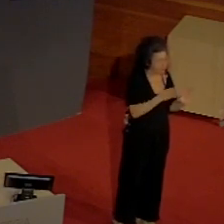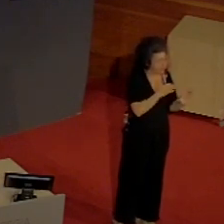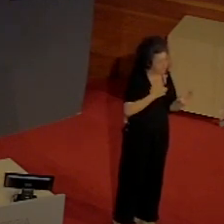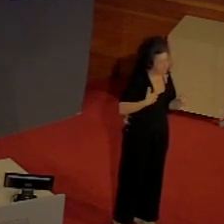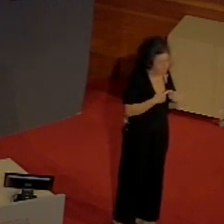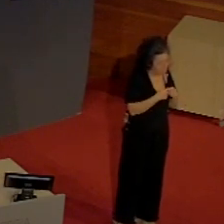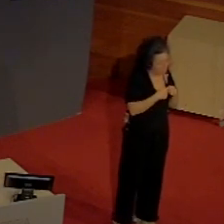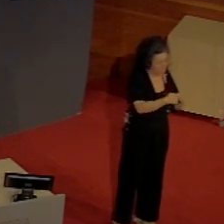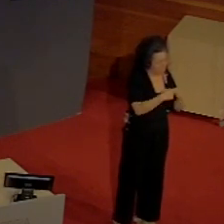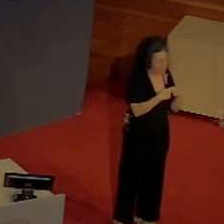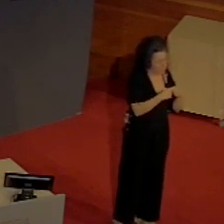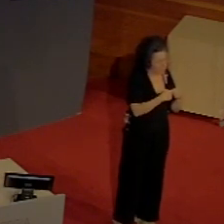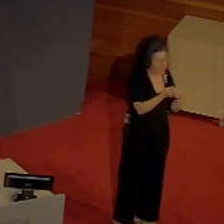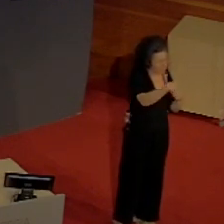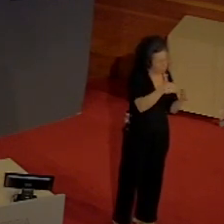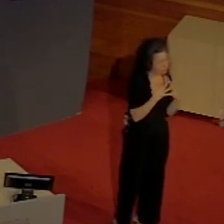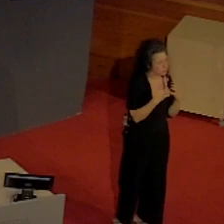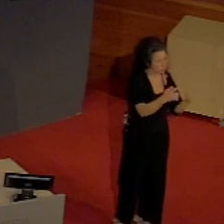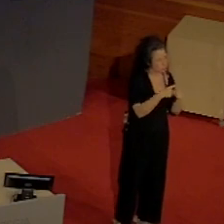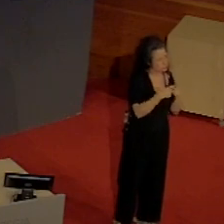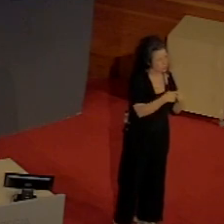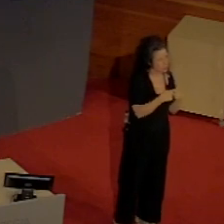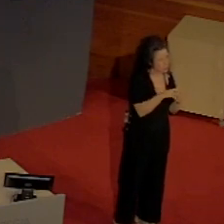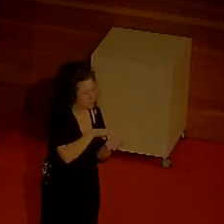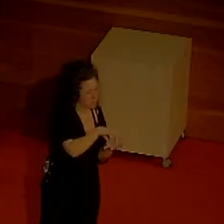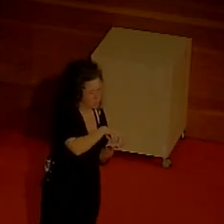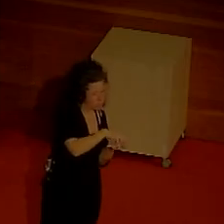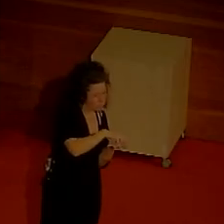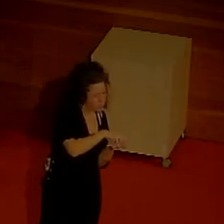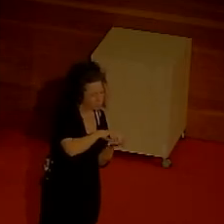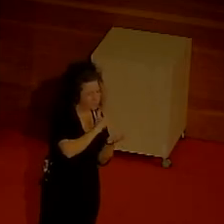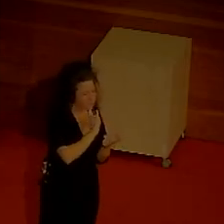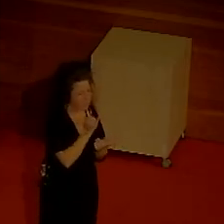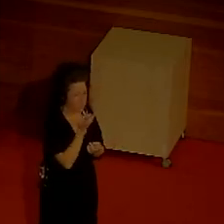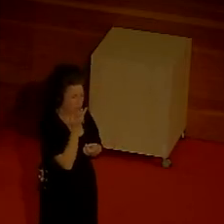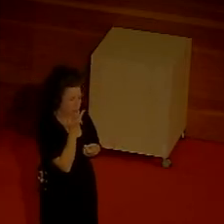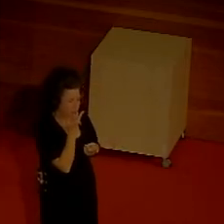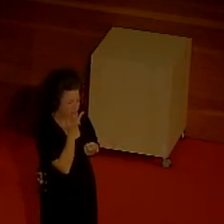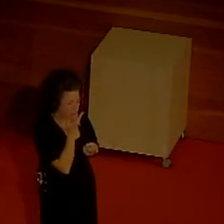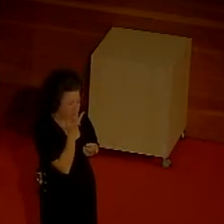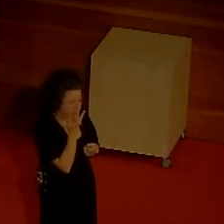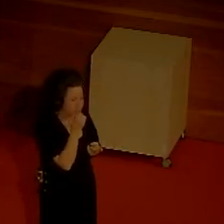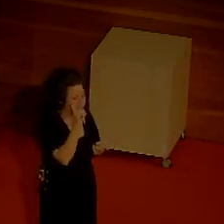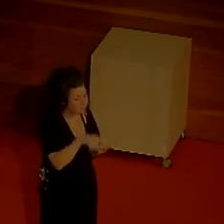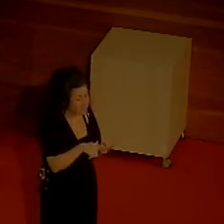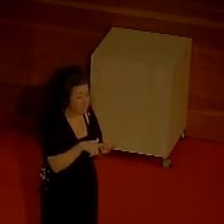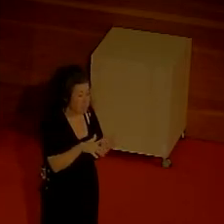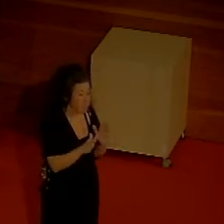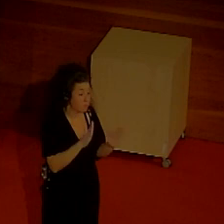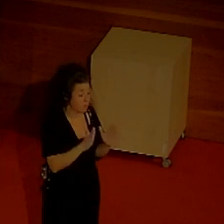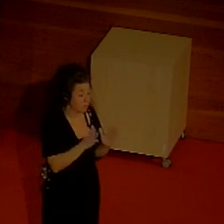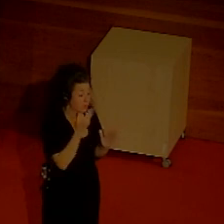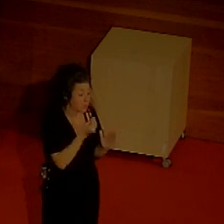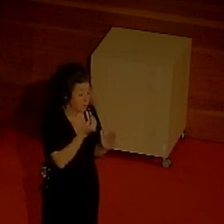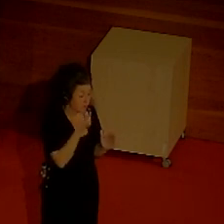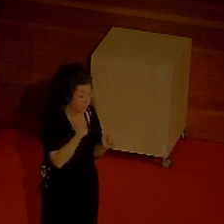con ustedes, de alguna manera, dudas, errores, también momentos bonitos que he experimentado